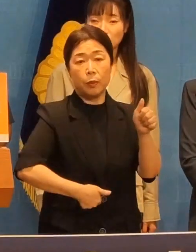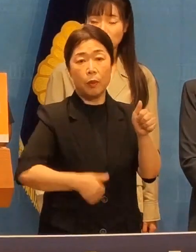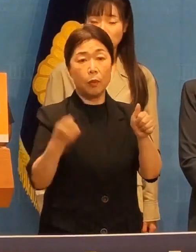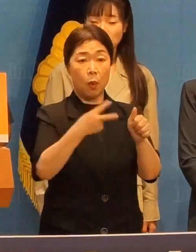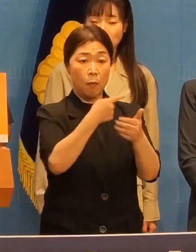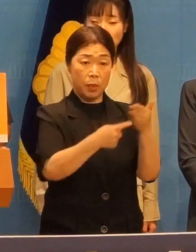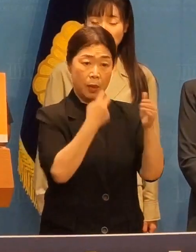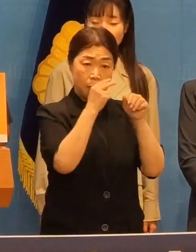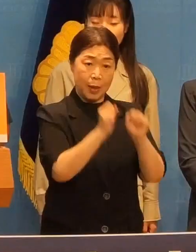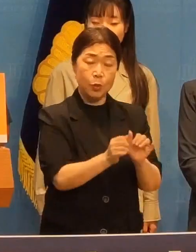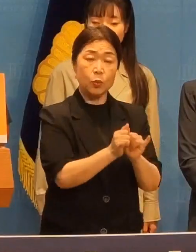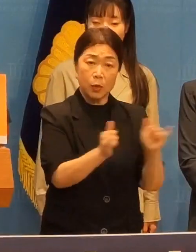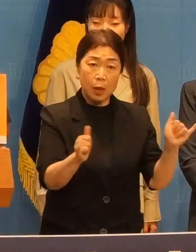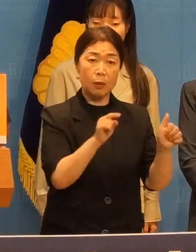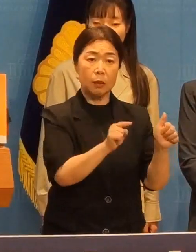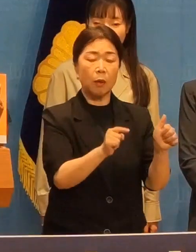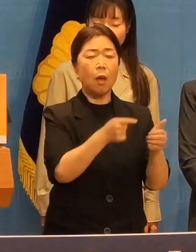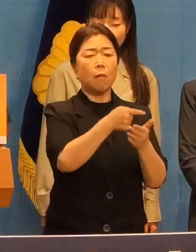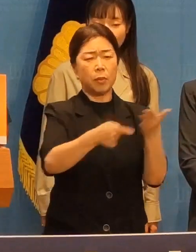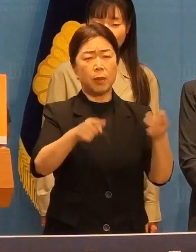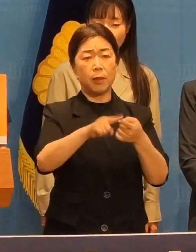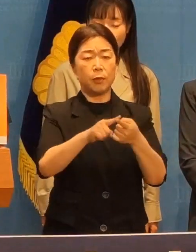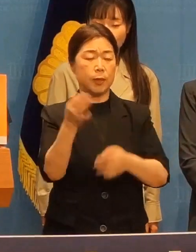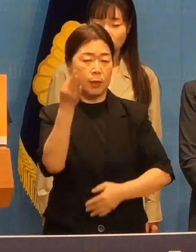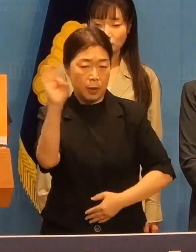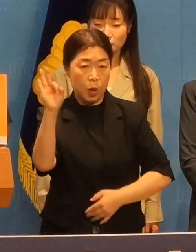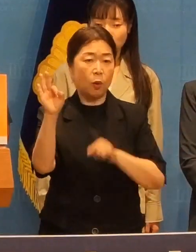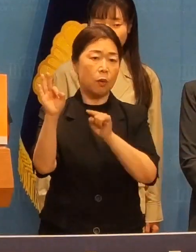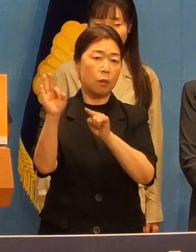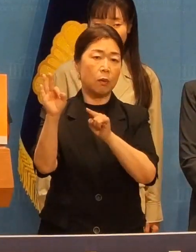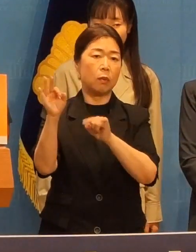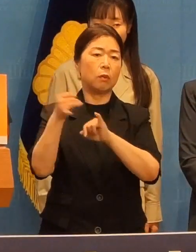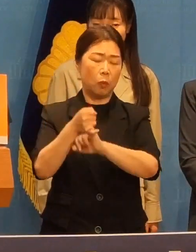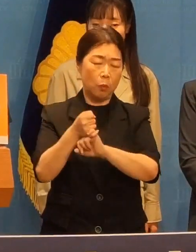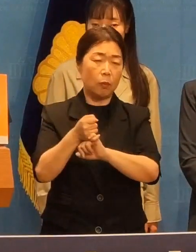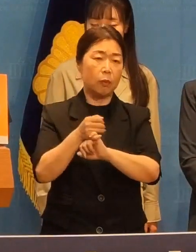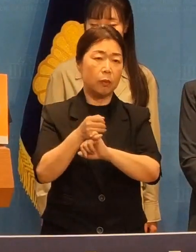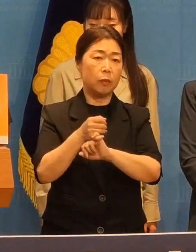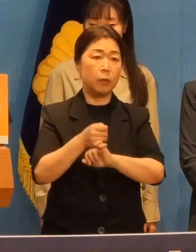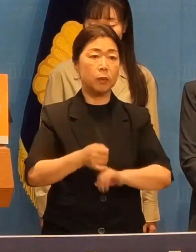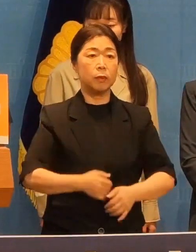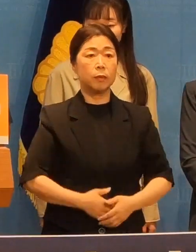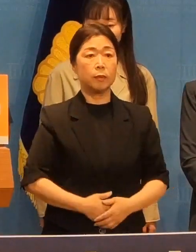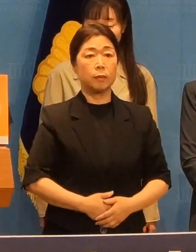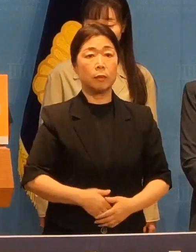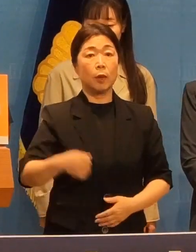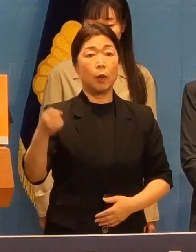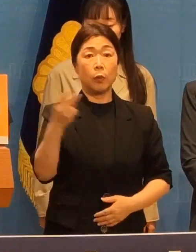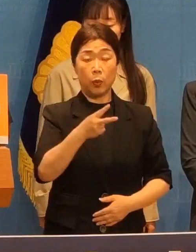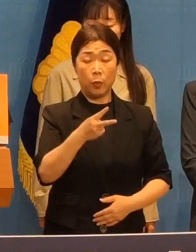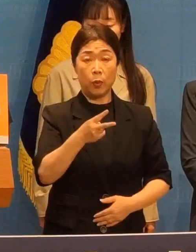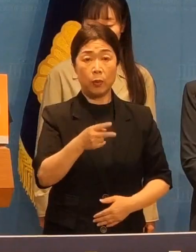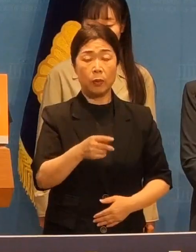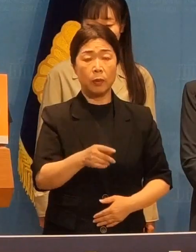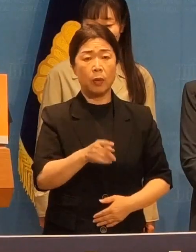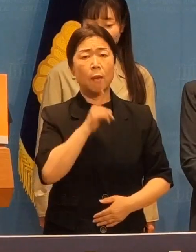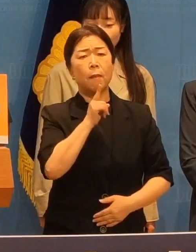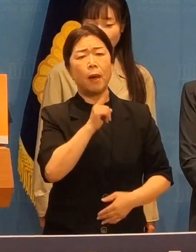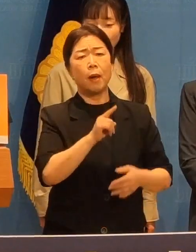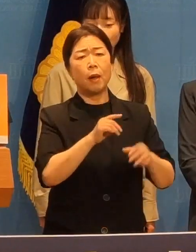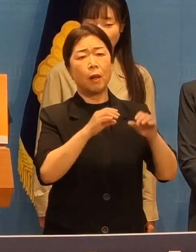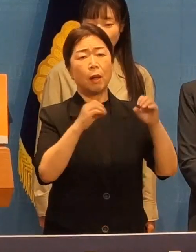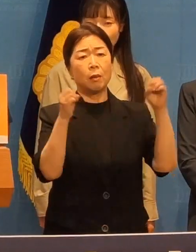그 피해를 입은 사실을 극적으로 인정을 하셔야 되는 것입니다. 그리고 무엇보다 말 못하는